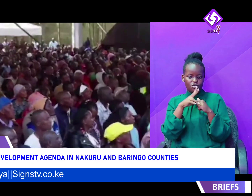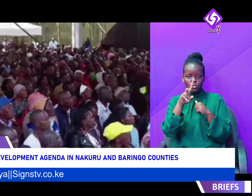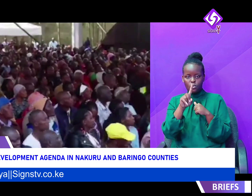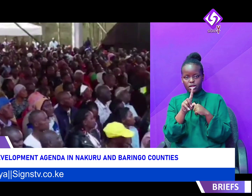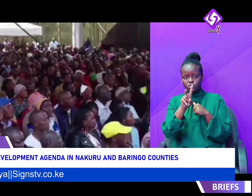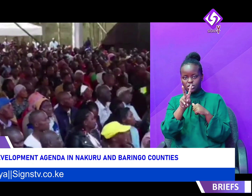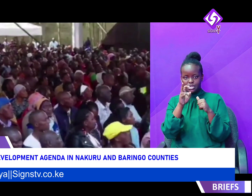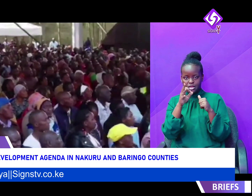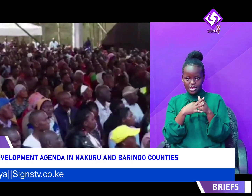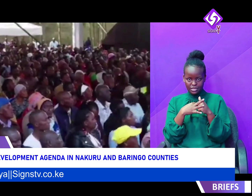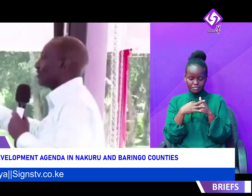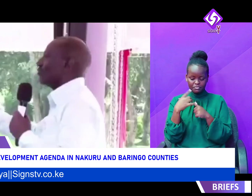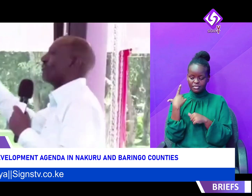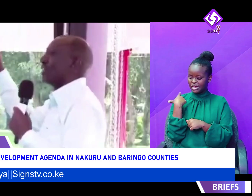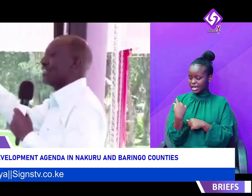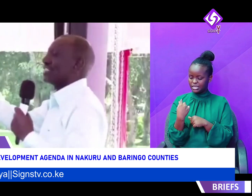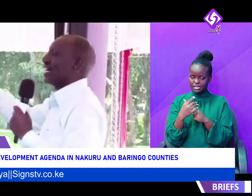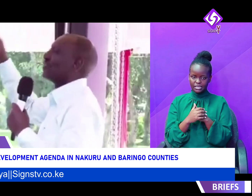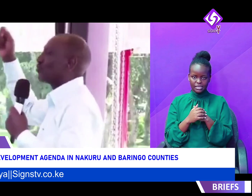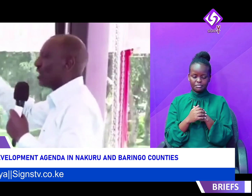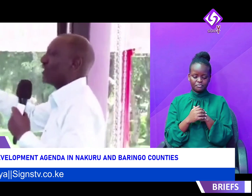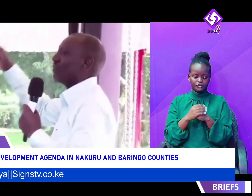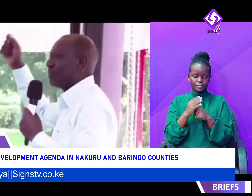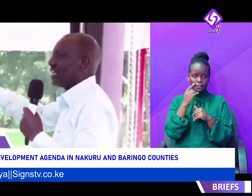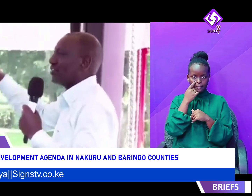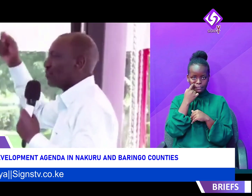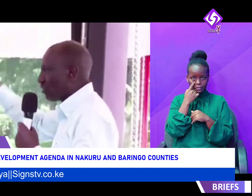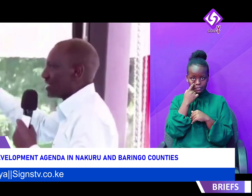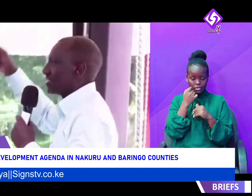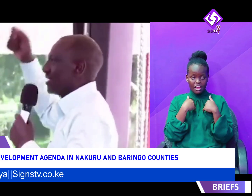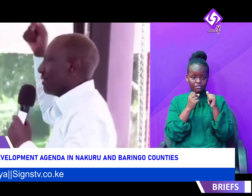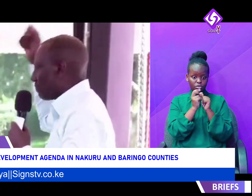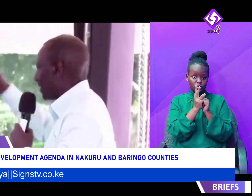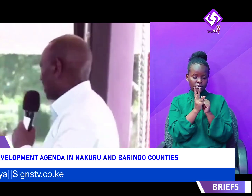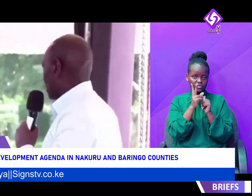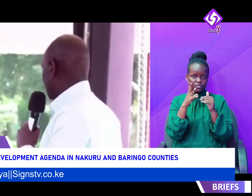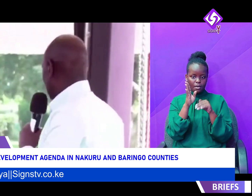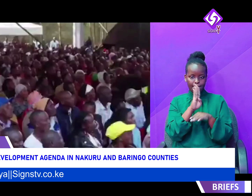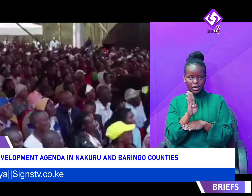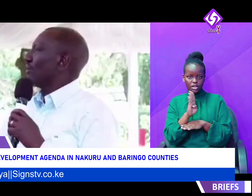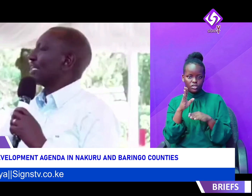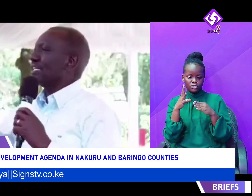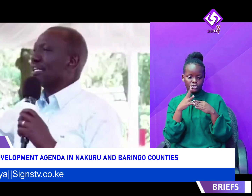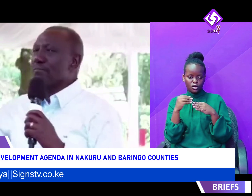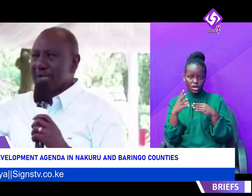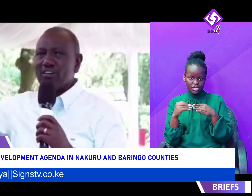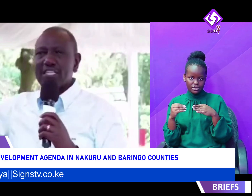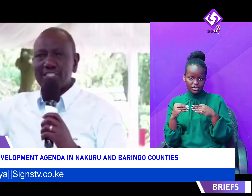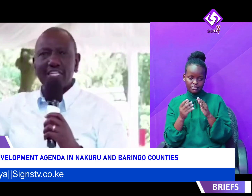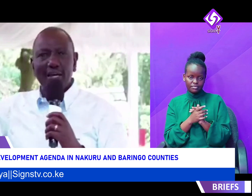Muliona hata juzi tumefikisha $12 billion pesa ya kigeni. Tumeweka shilingi bilioni